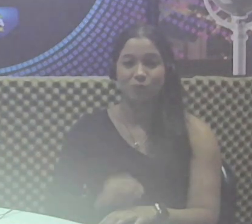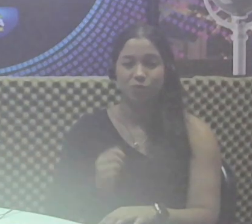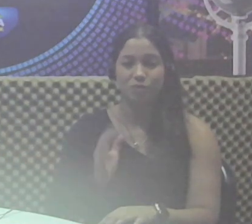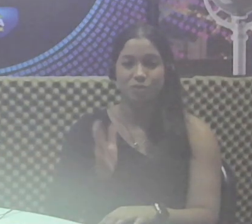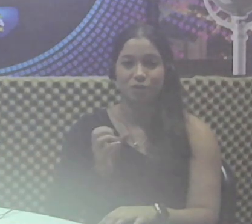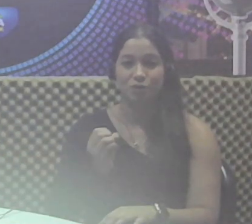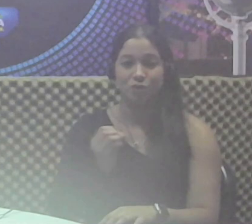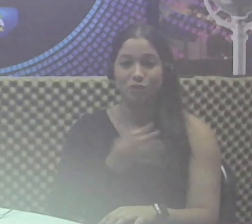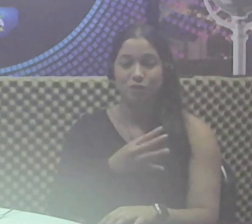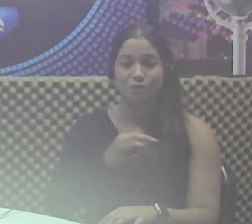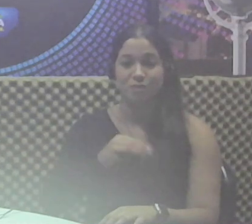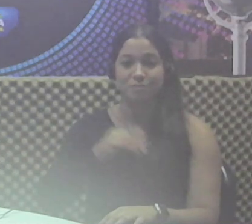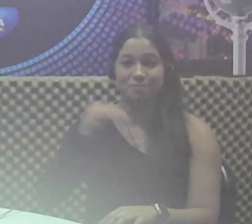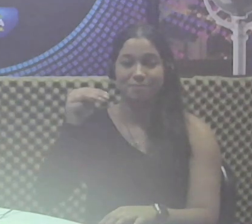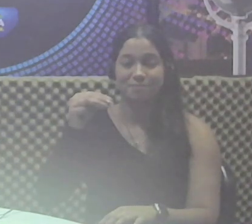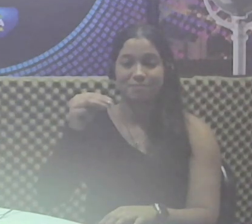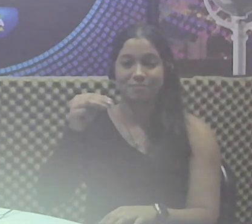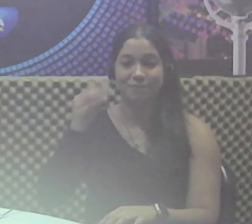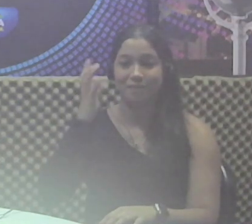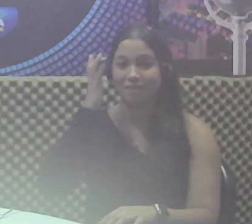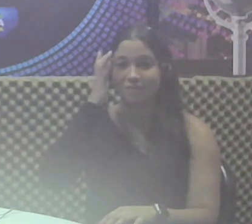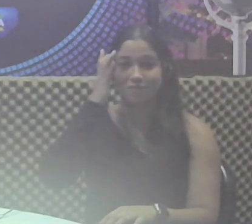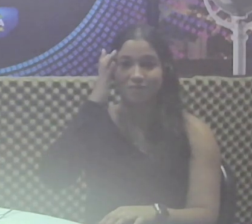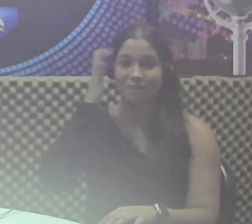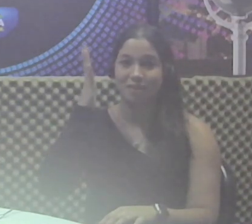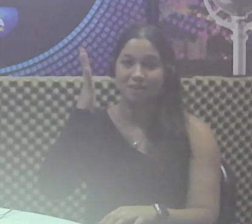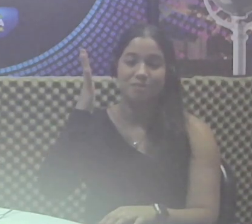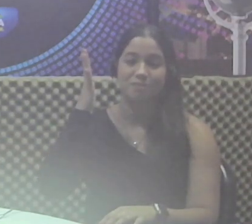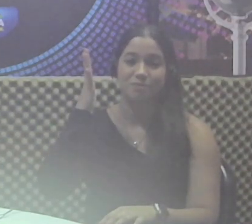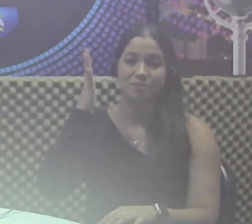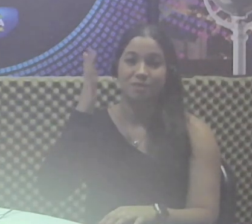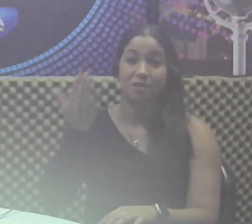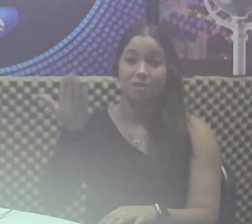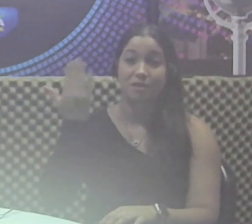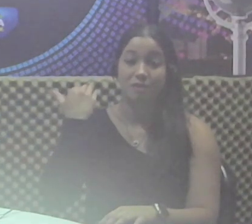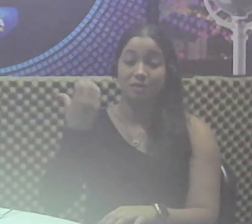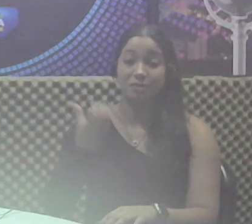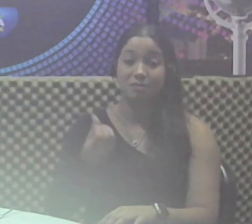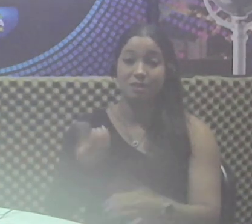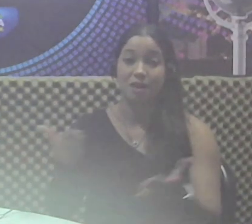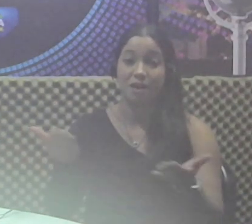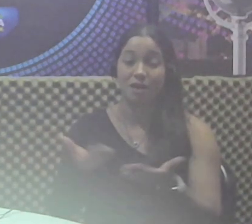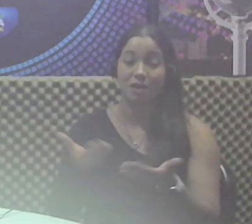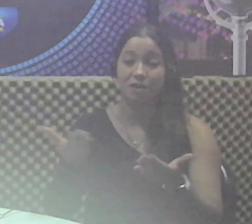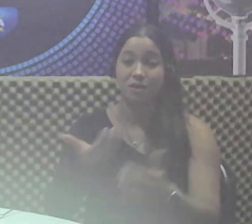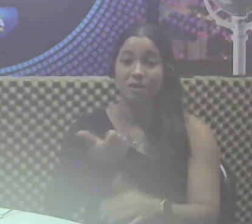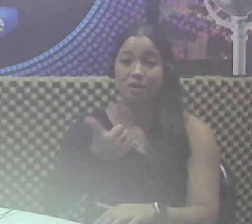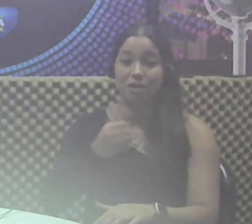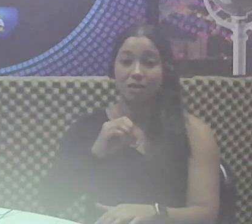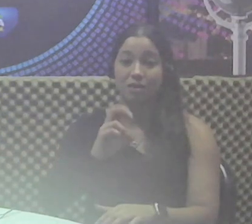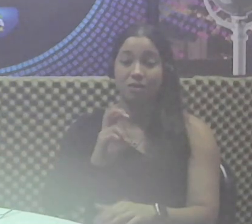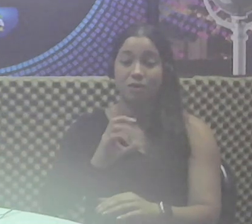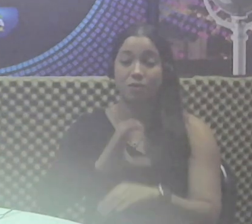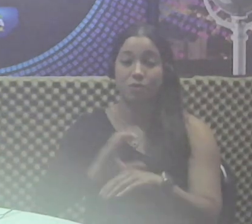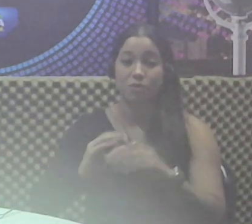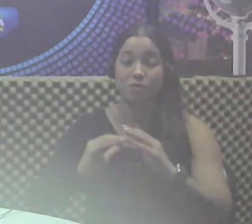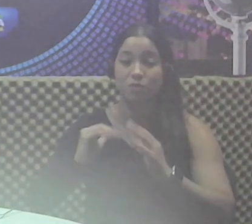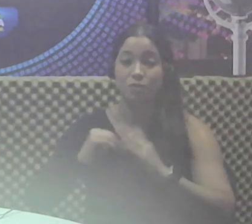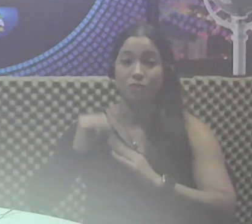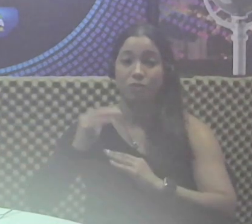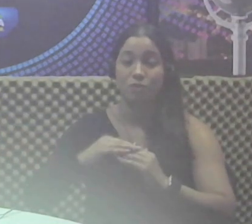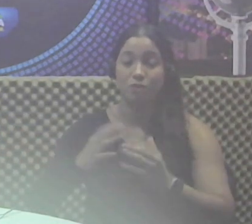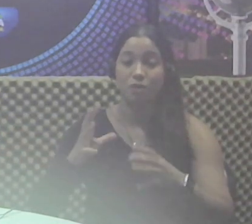uma unidade novinha no Morumbi. Essa receita não tem erro. Só de cursos profissionalizantes, saltamos de 6 para